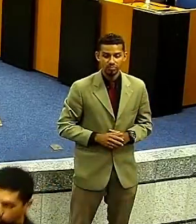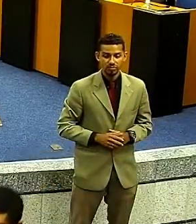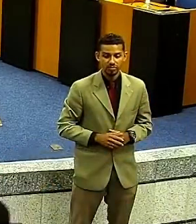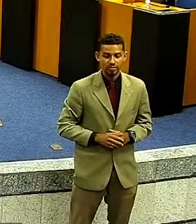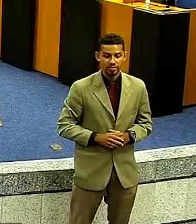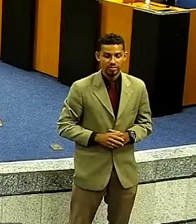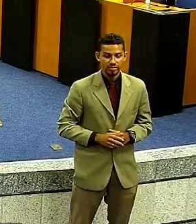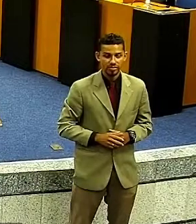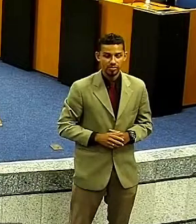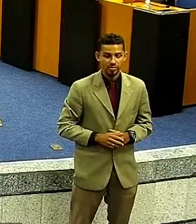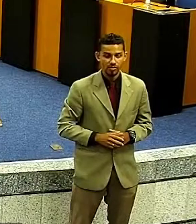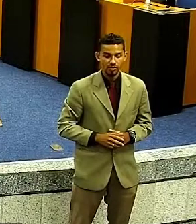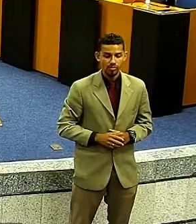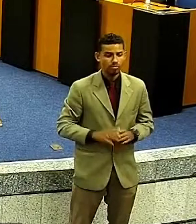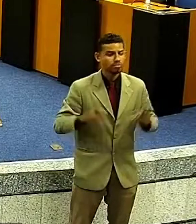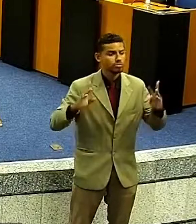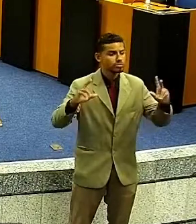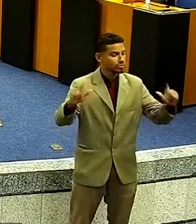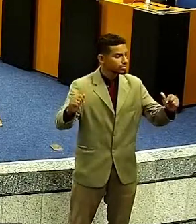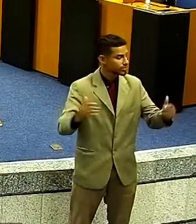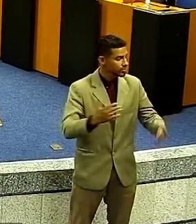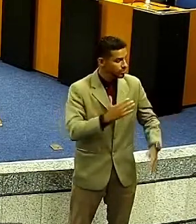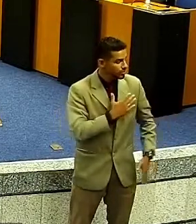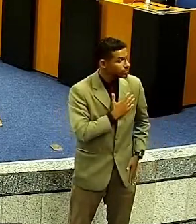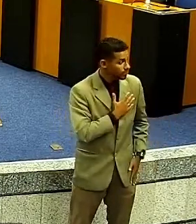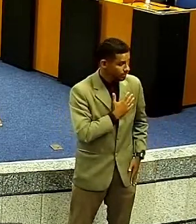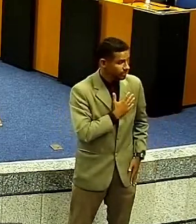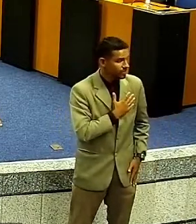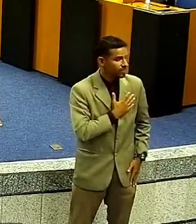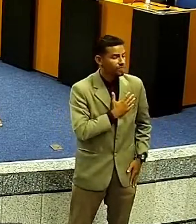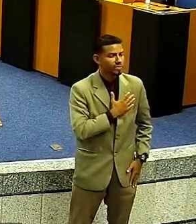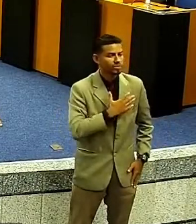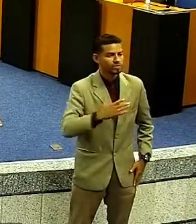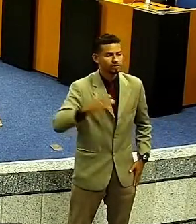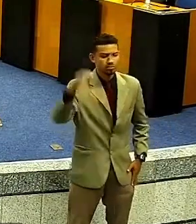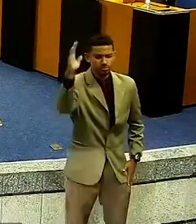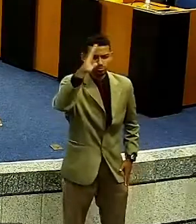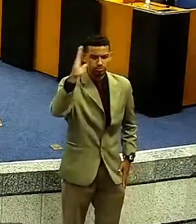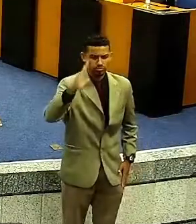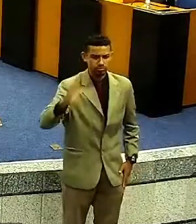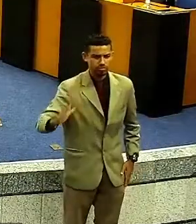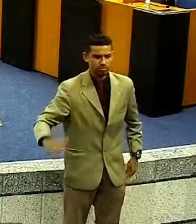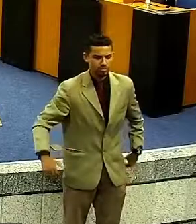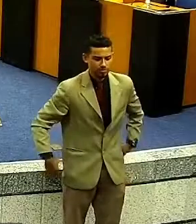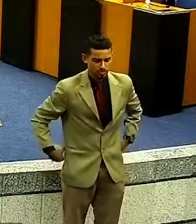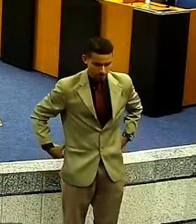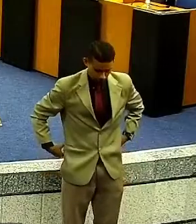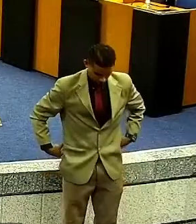Costa todos em posição de respeito para o hino nacional